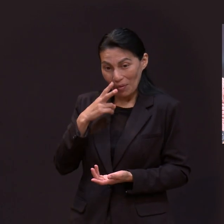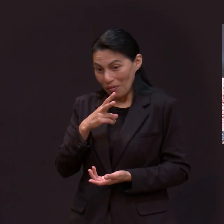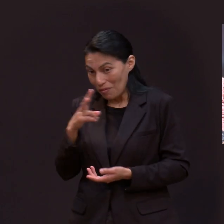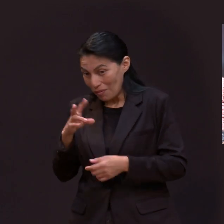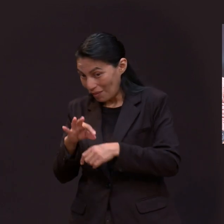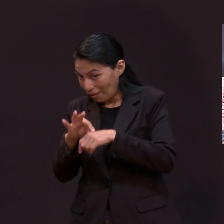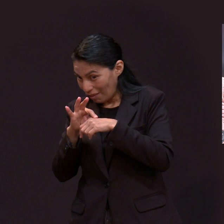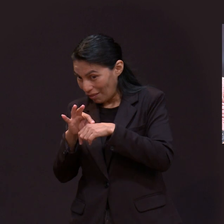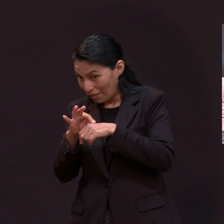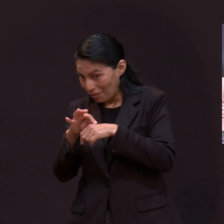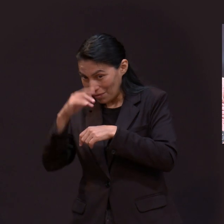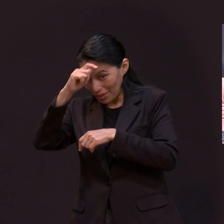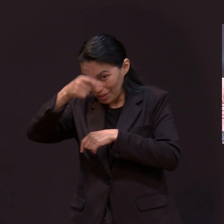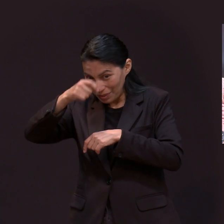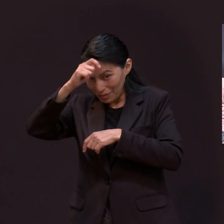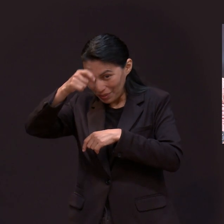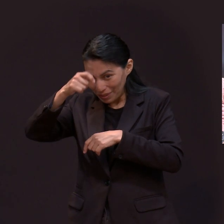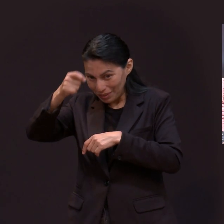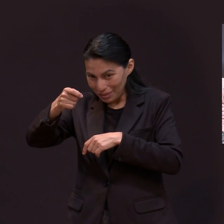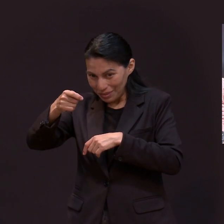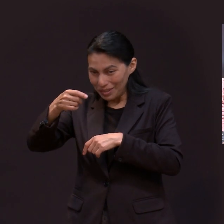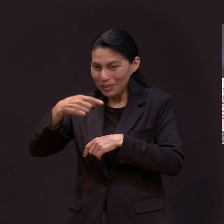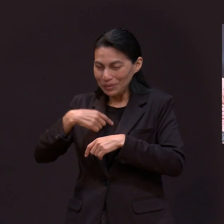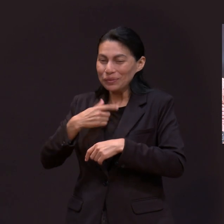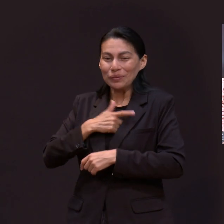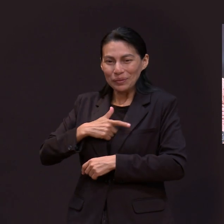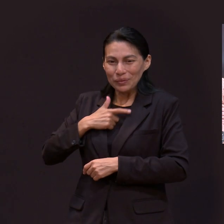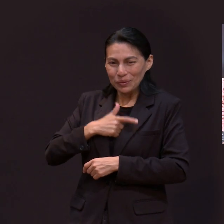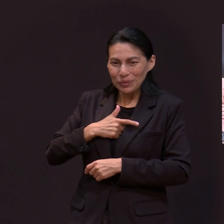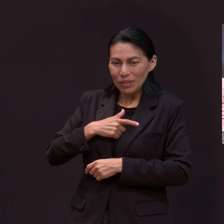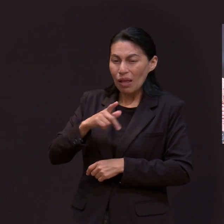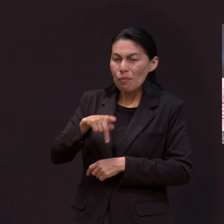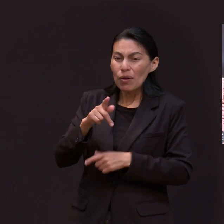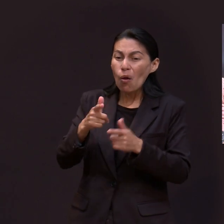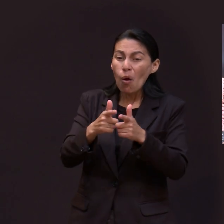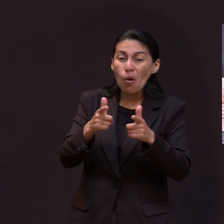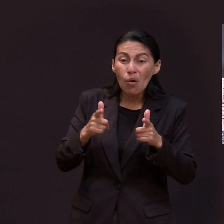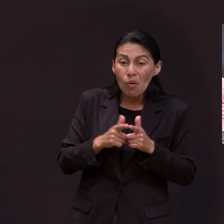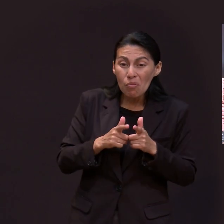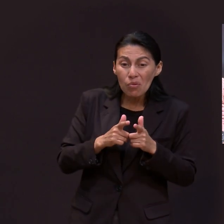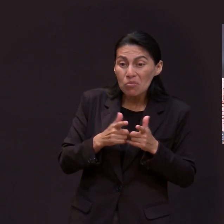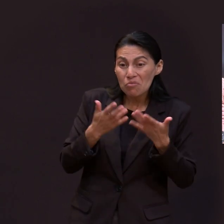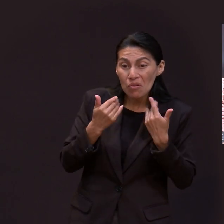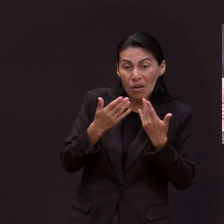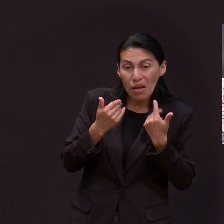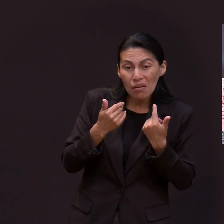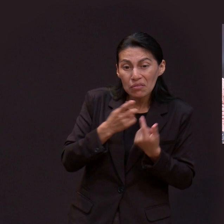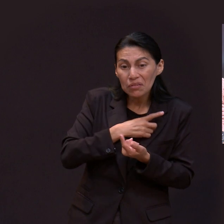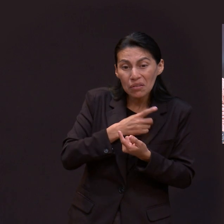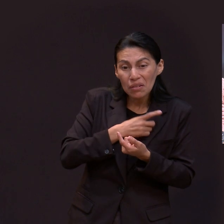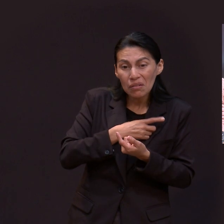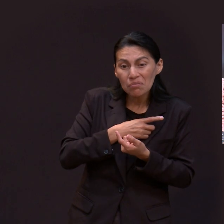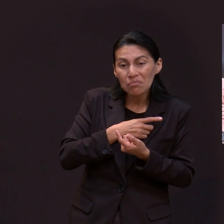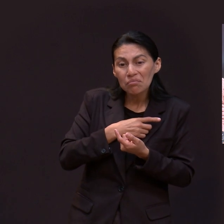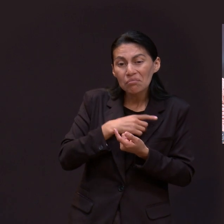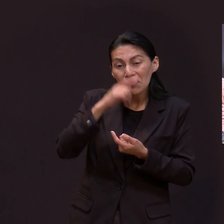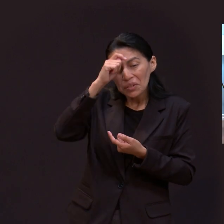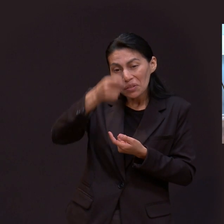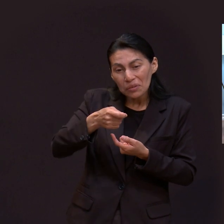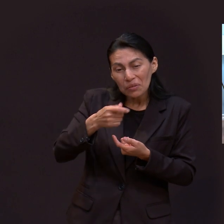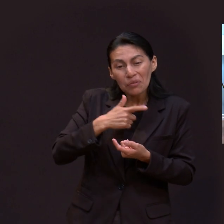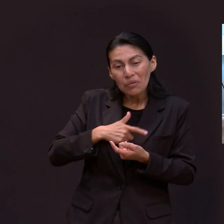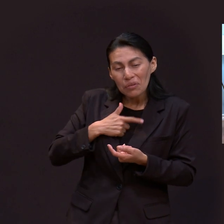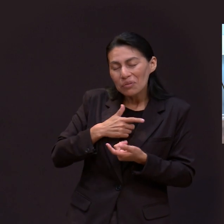así uno disfruta las bendiciones de otras personas y es una bendición que no tienes si no estás en un grupo si está solita